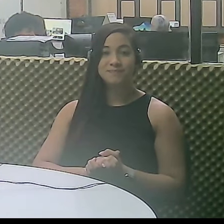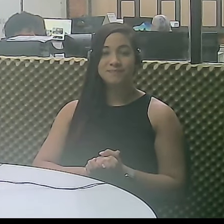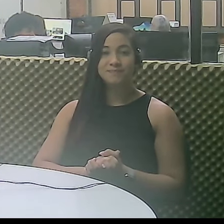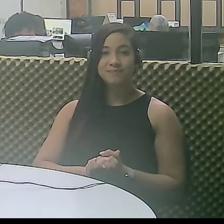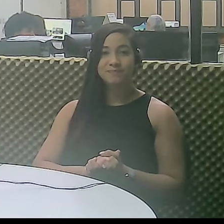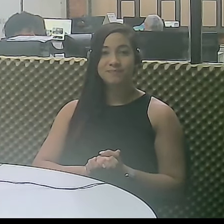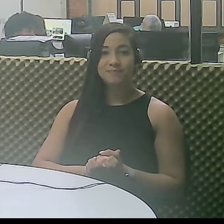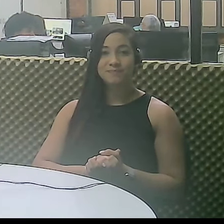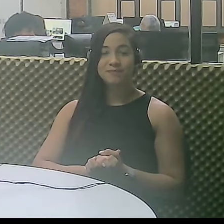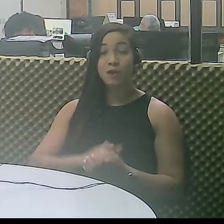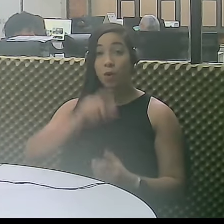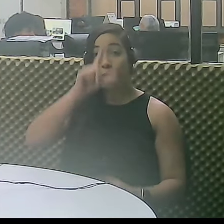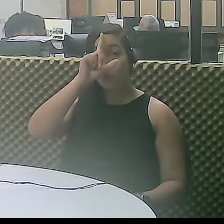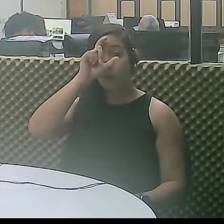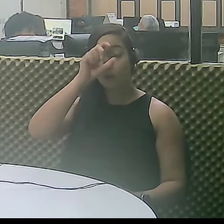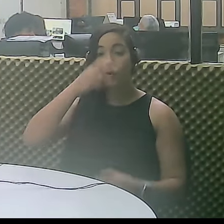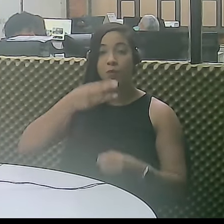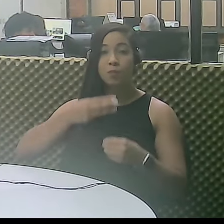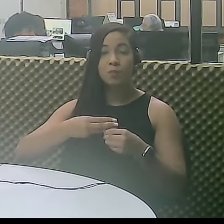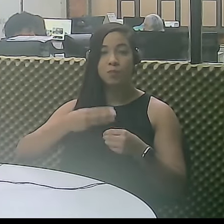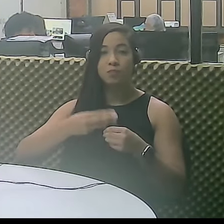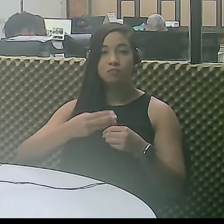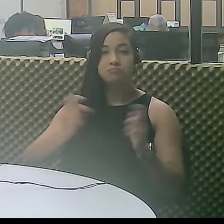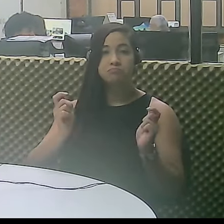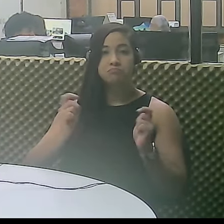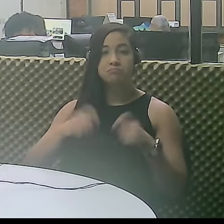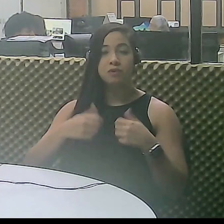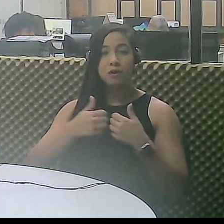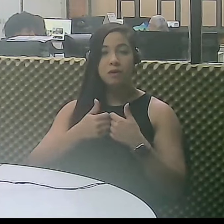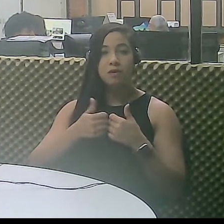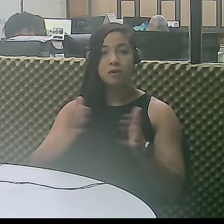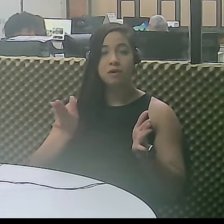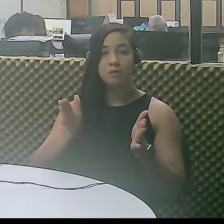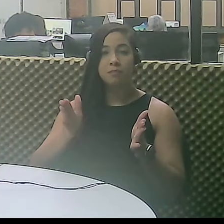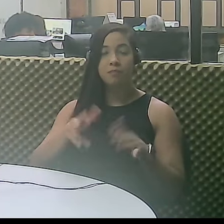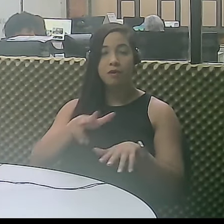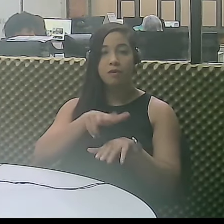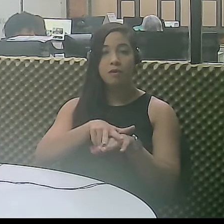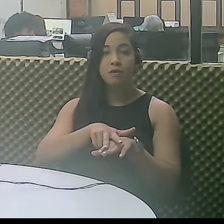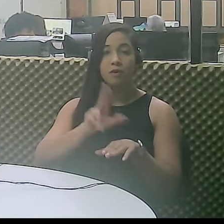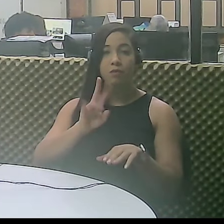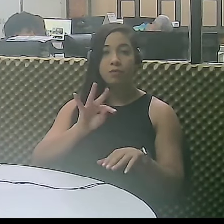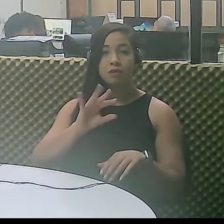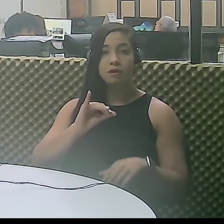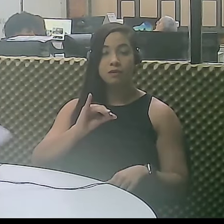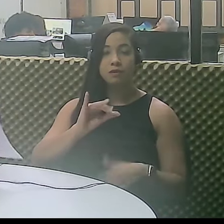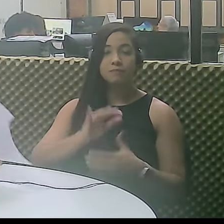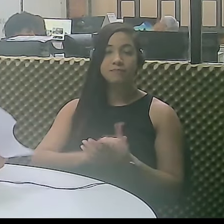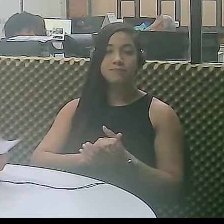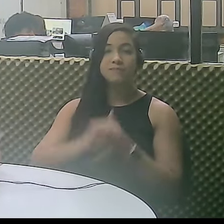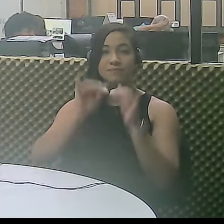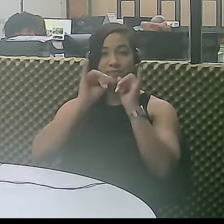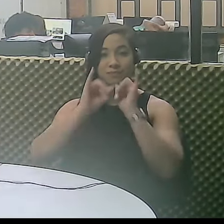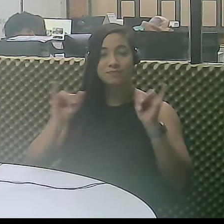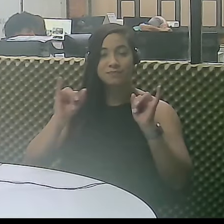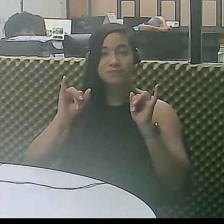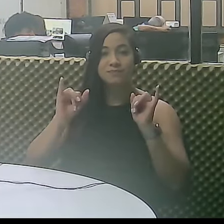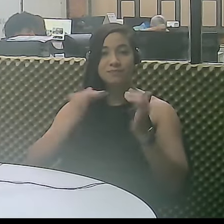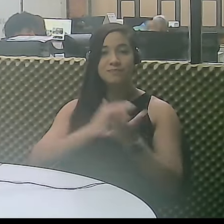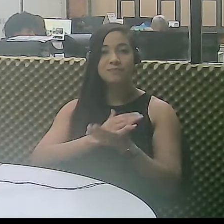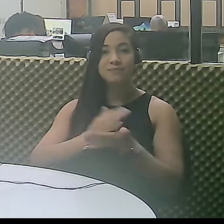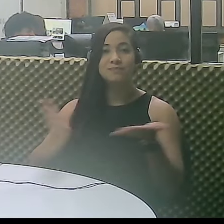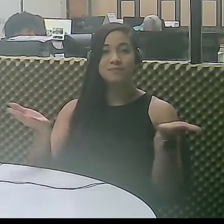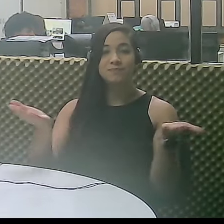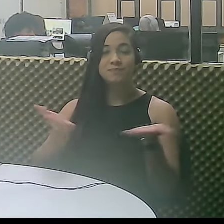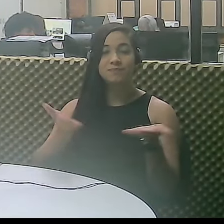ainda, Hospital Municipal é habilitado para funcionamento de leitos de UTI coronariana. Essas e outras